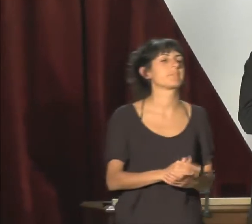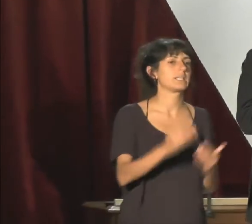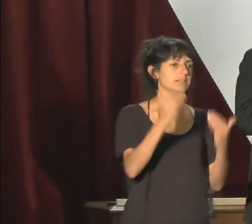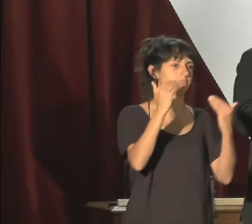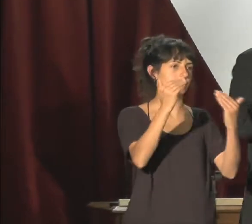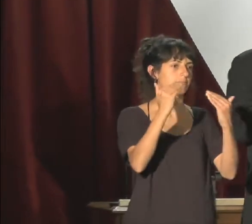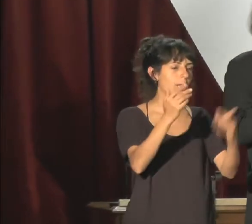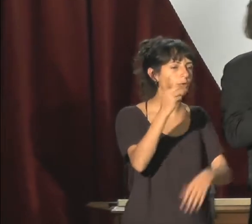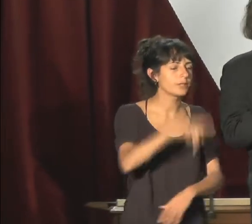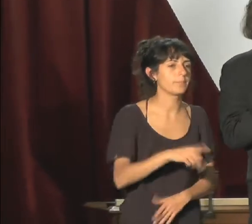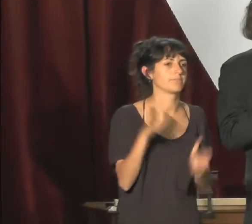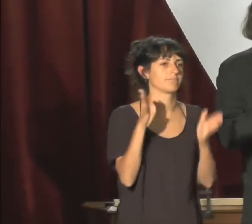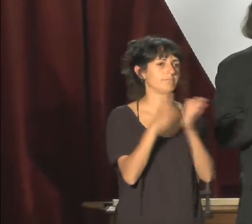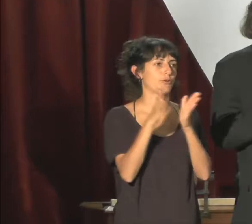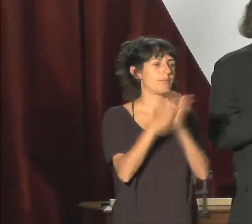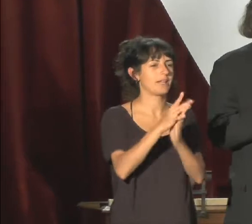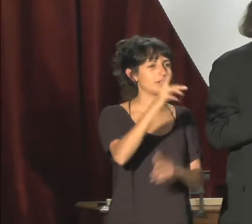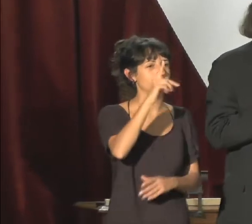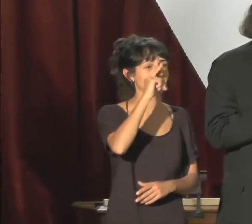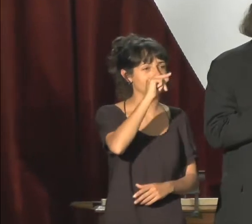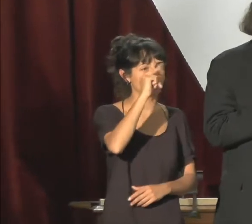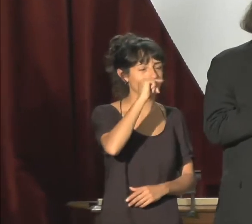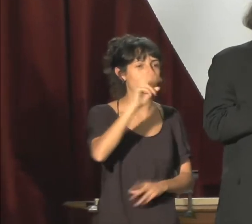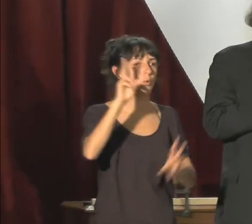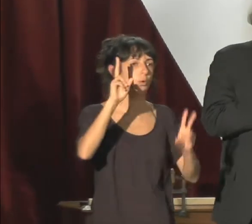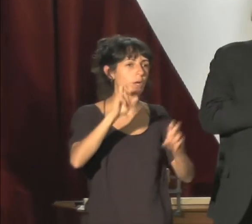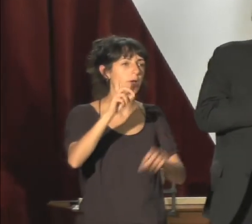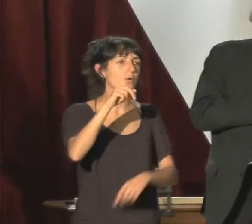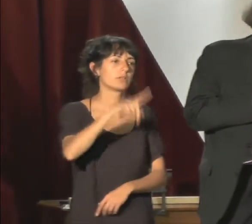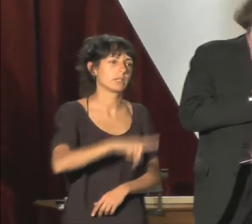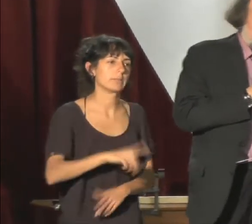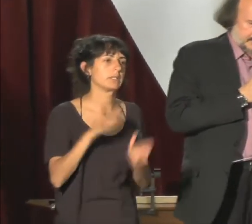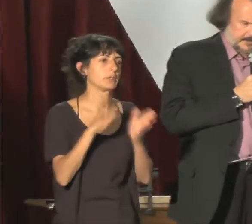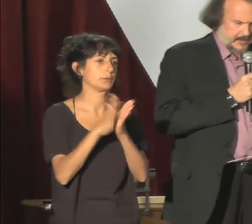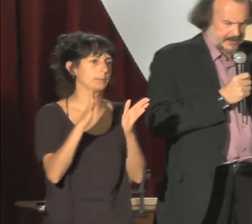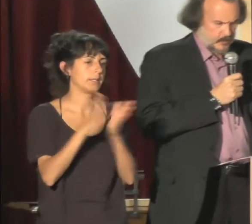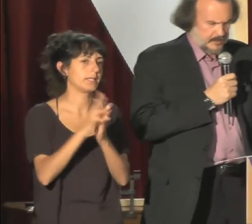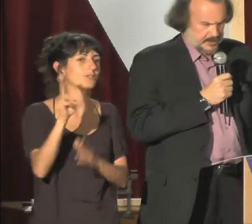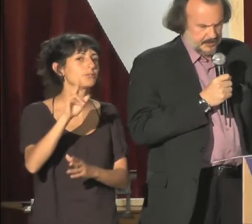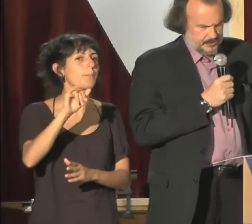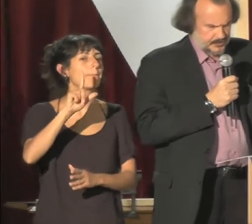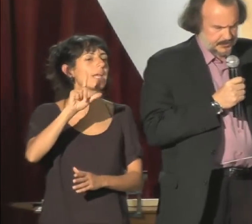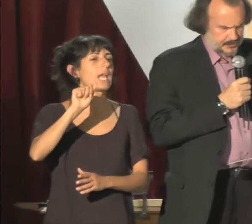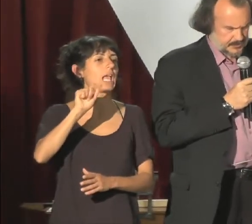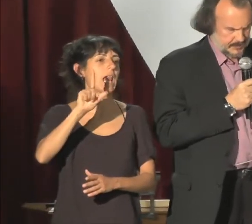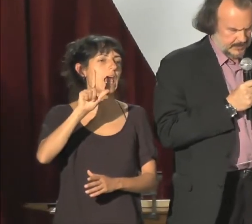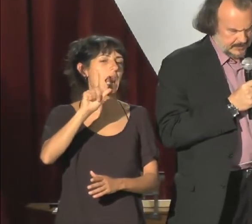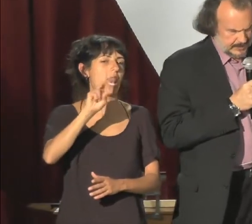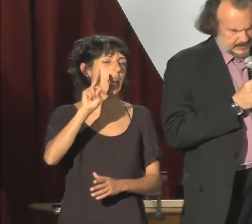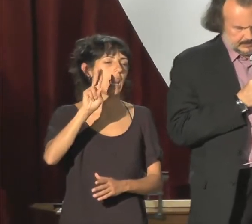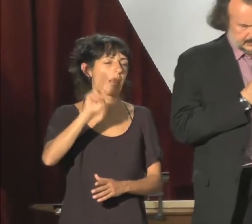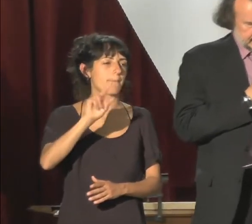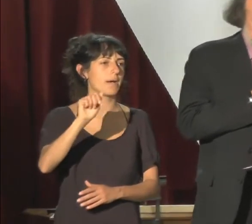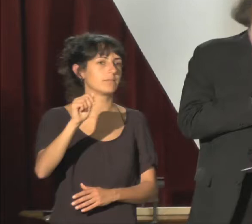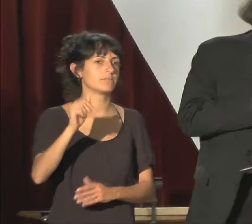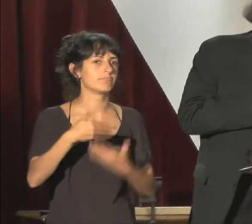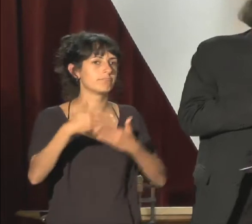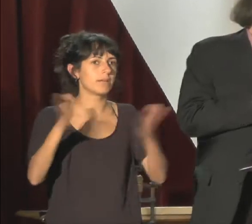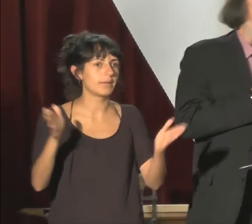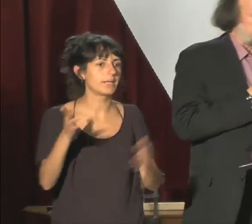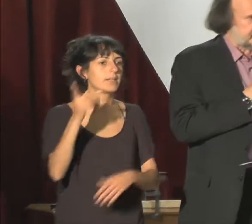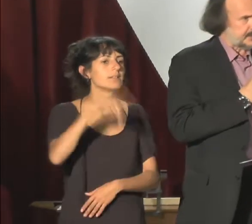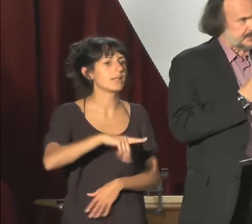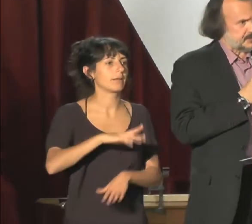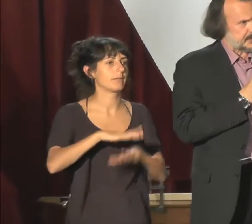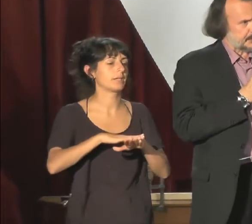aos compañeiros e compañeiras de Vilalba Aberta que aquí están, compañeiras e compañeiros da